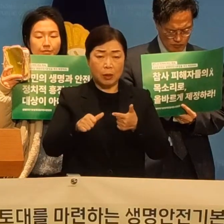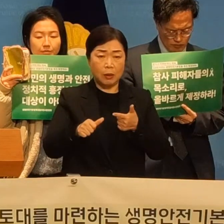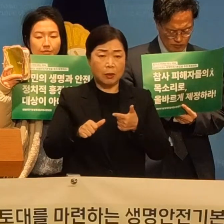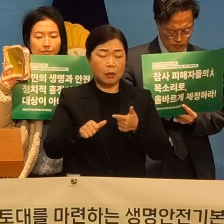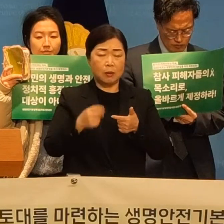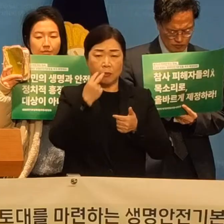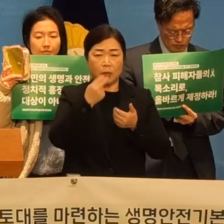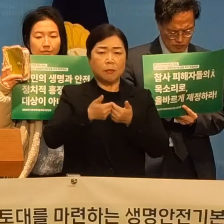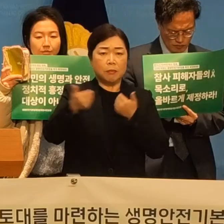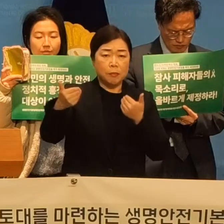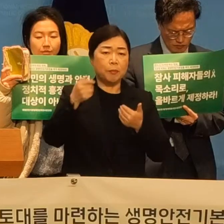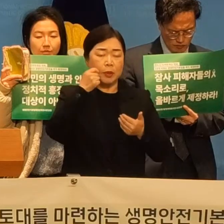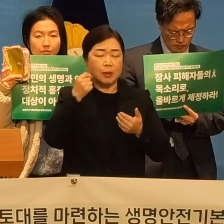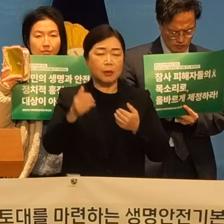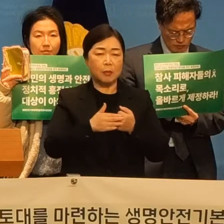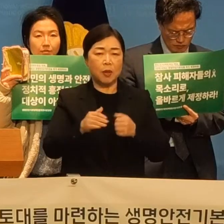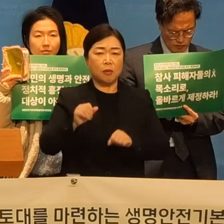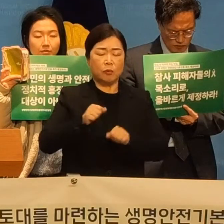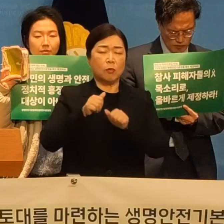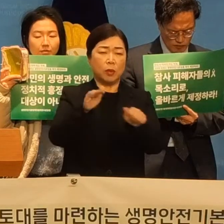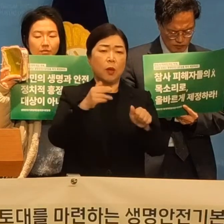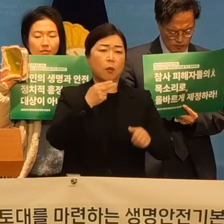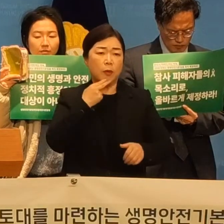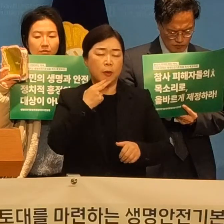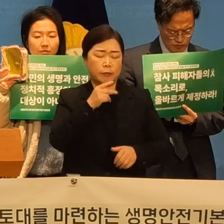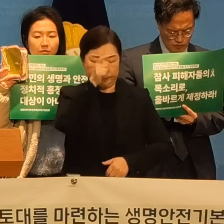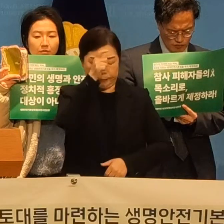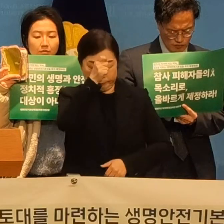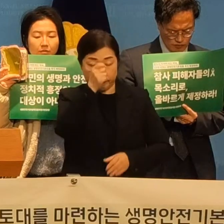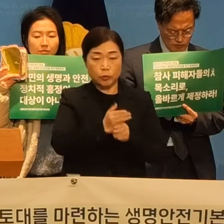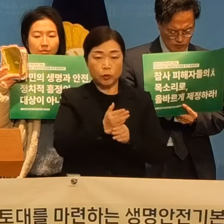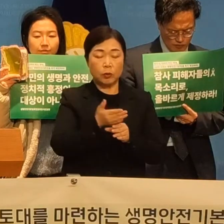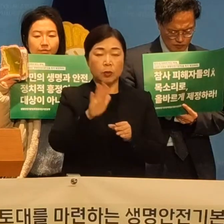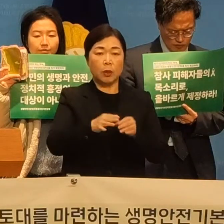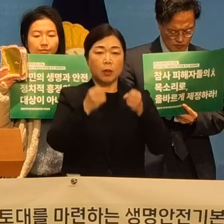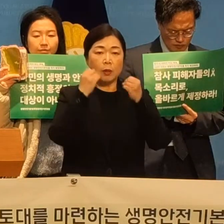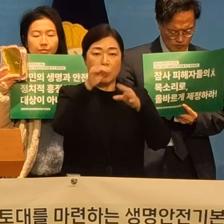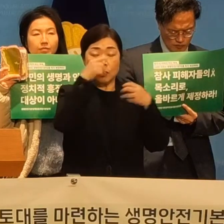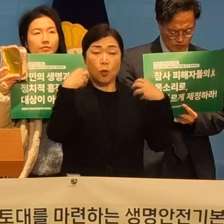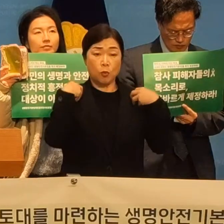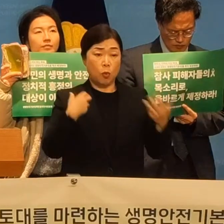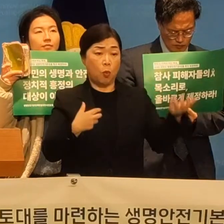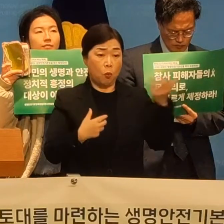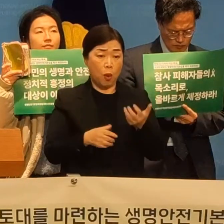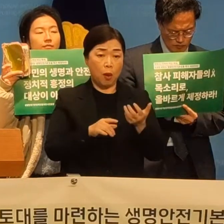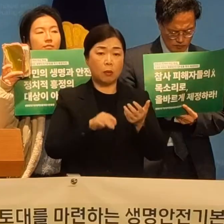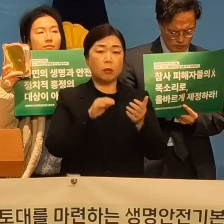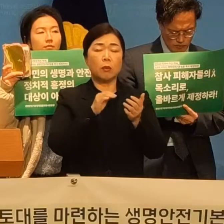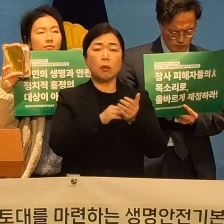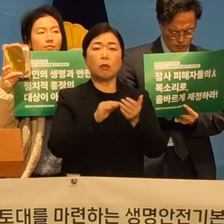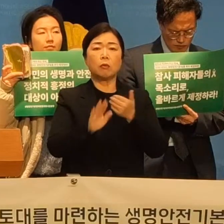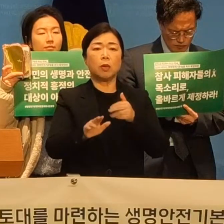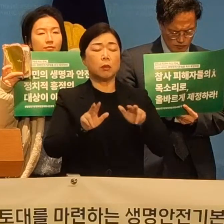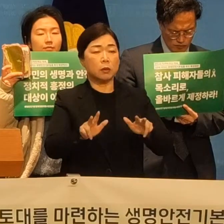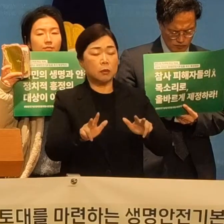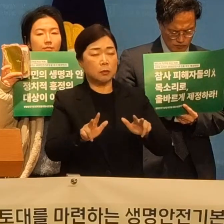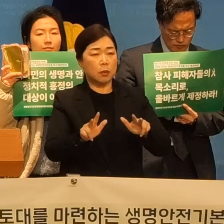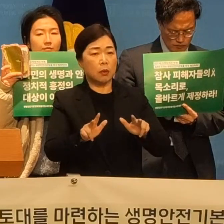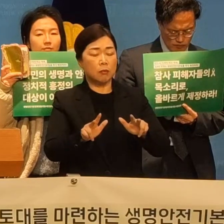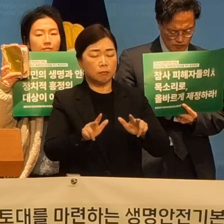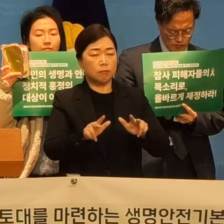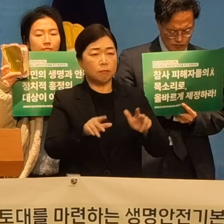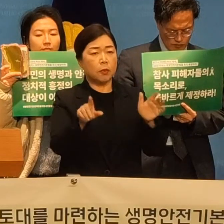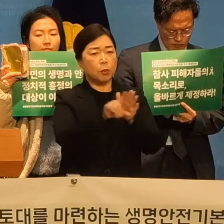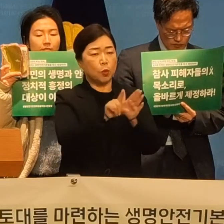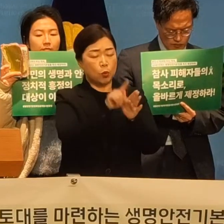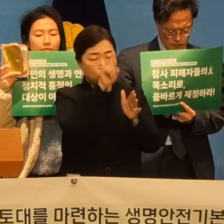군대에 보내지 않겠다라고 다짐했는데, 새 정부가 들어선 뒤에는 이제는 보내도 되겠구나, 보낼 수 있겠구나